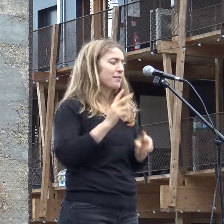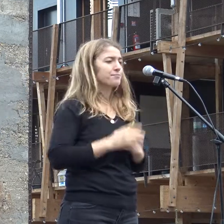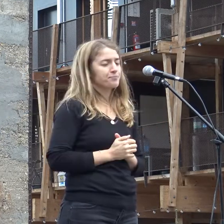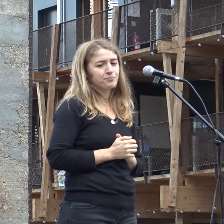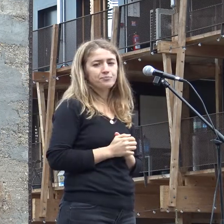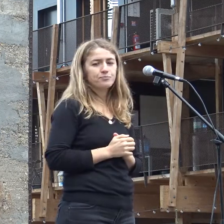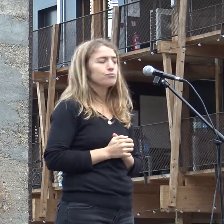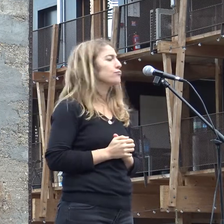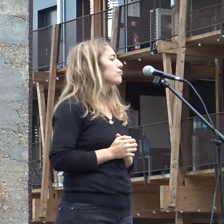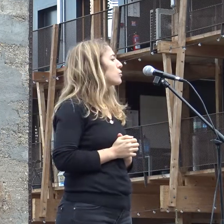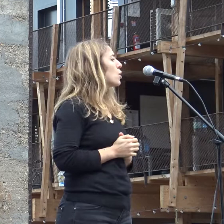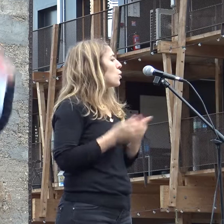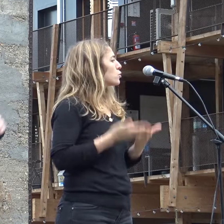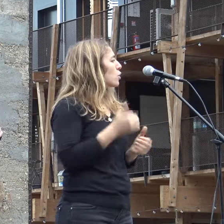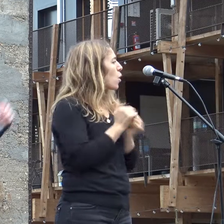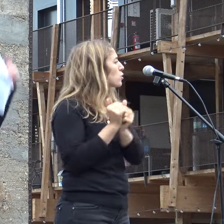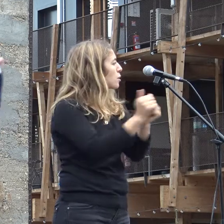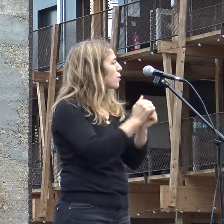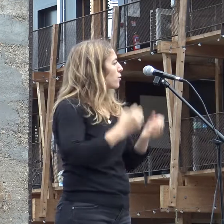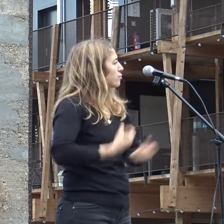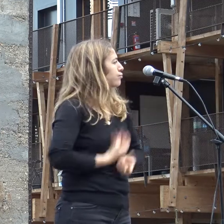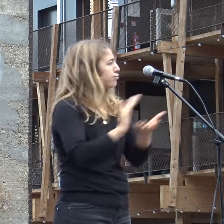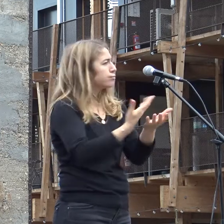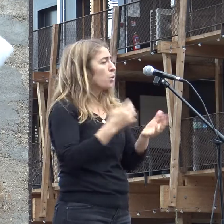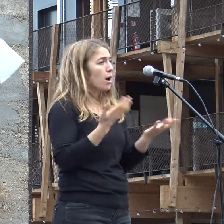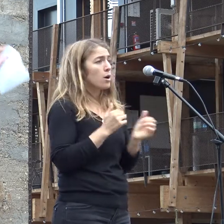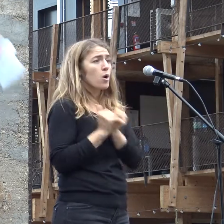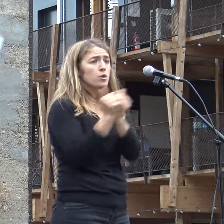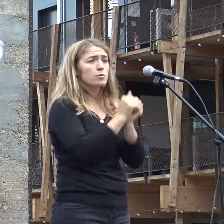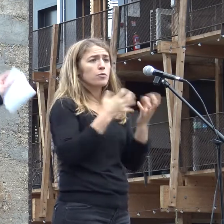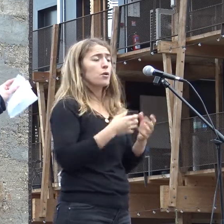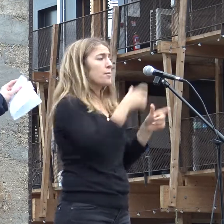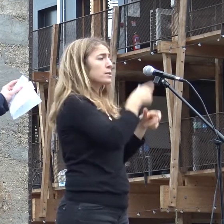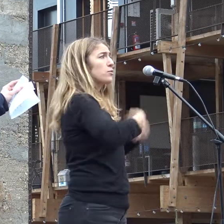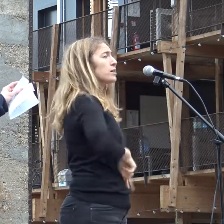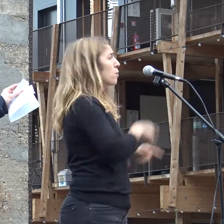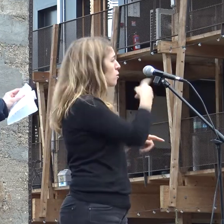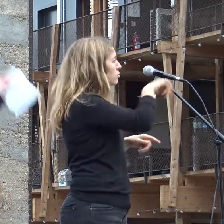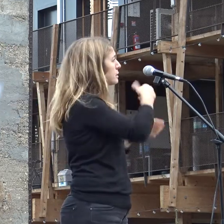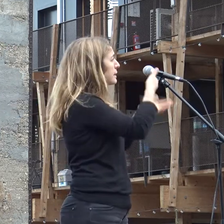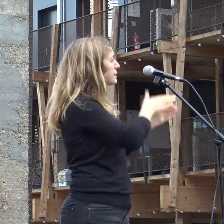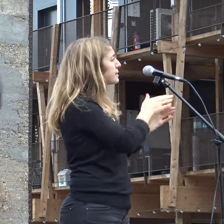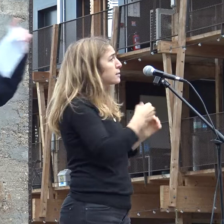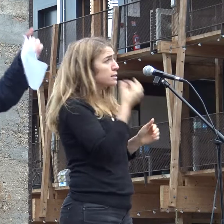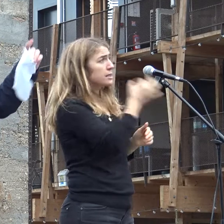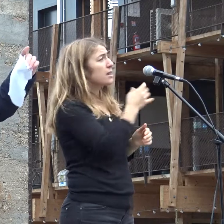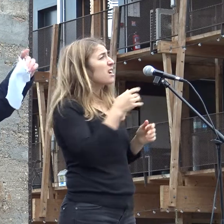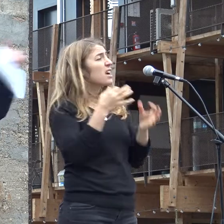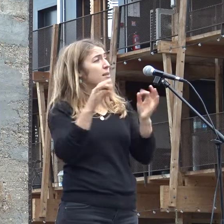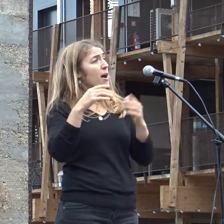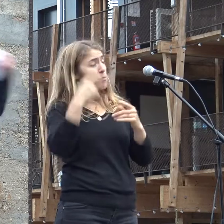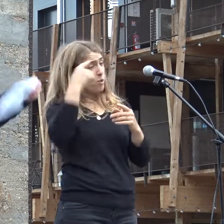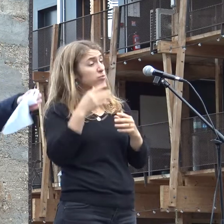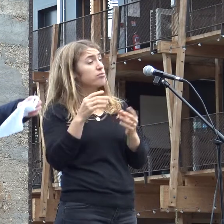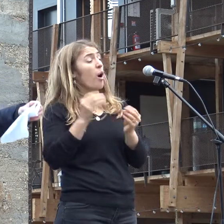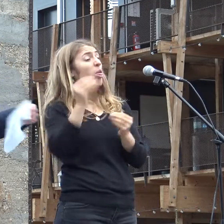Simplement, aujourd'hui, nous sommes là pour dire qu'ensemble, nous avons décidé de montrer à nos dirigeants, à ceux qui décident, que le climat, ce n'est pas dans 30 ans,